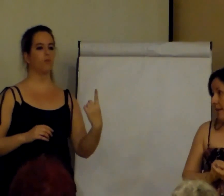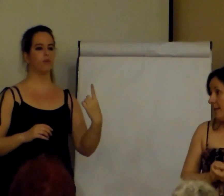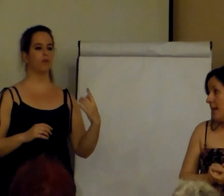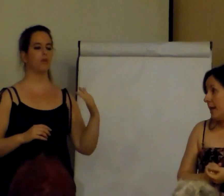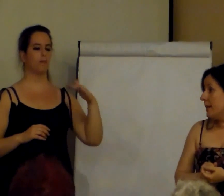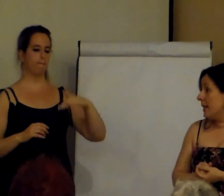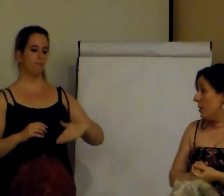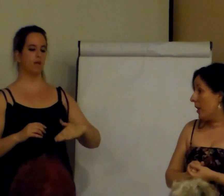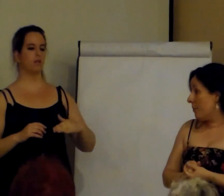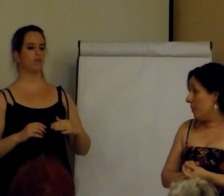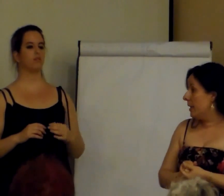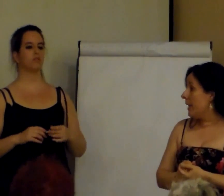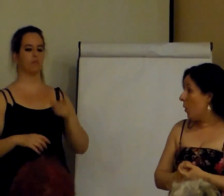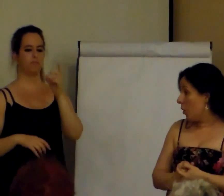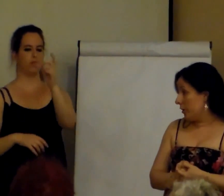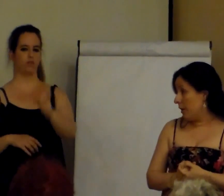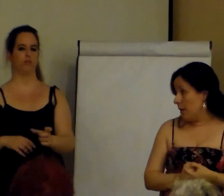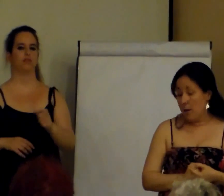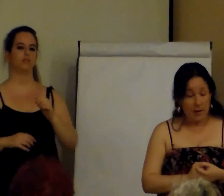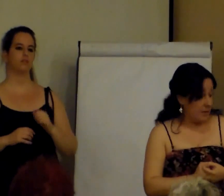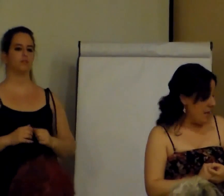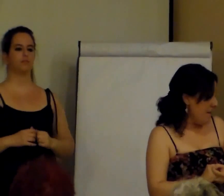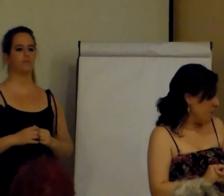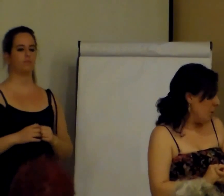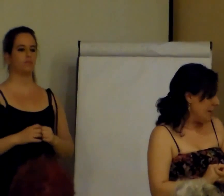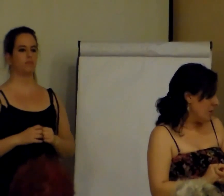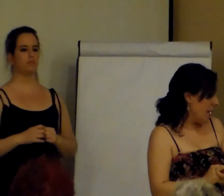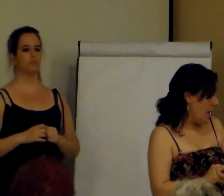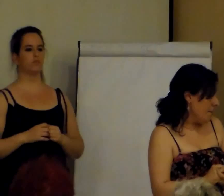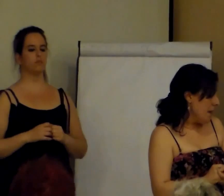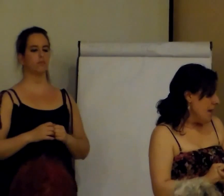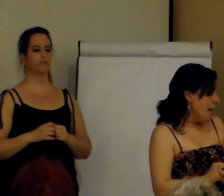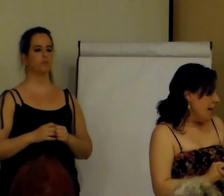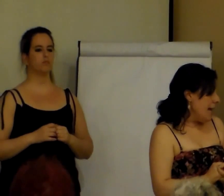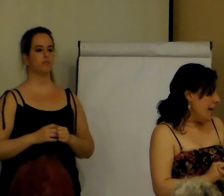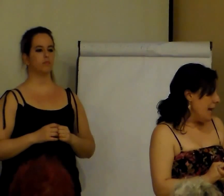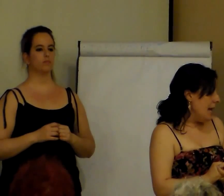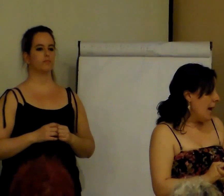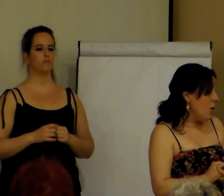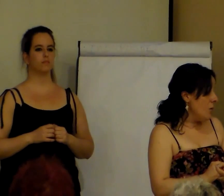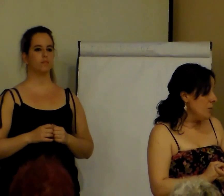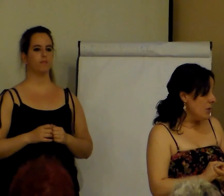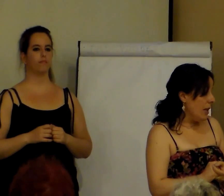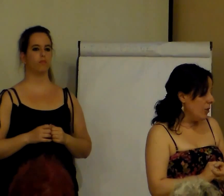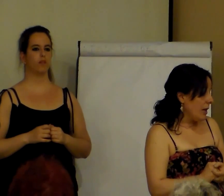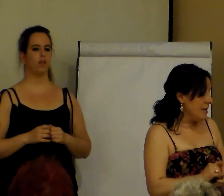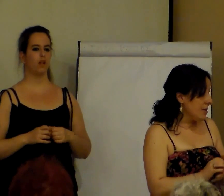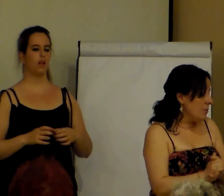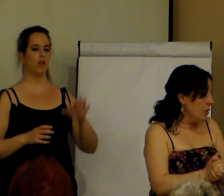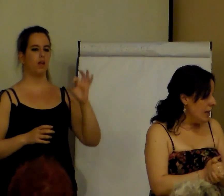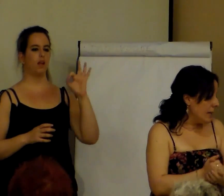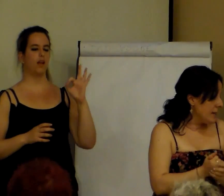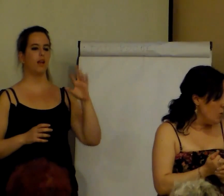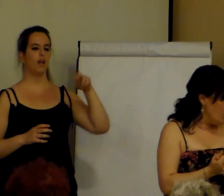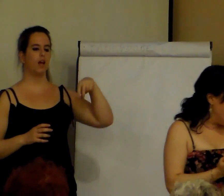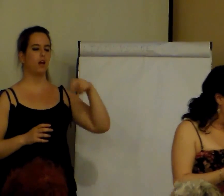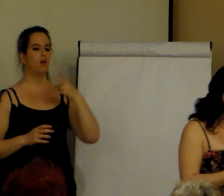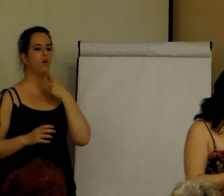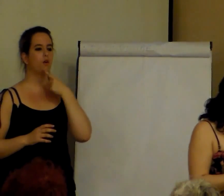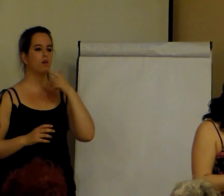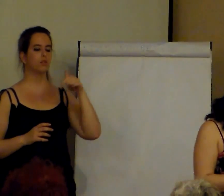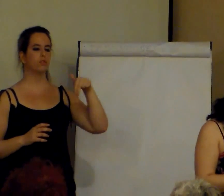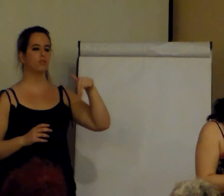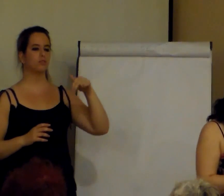habitantes. Ese es el criterio que ponen de corte, ¿sí? Poblacional. La OMS, la Organización Mundial de la